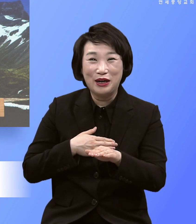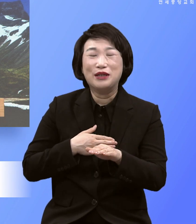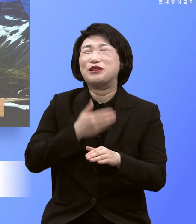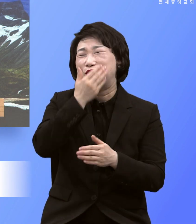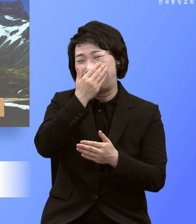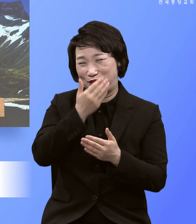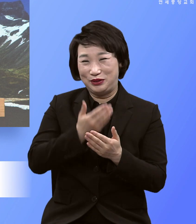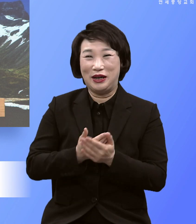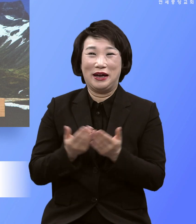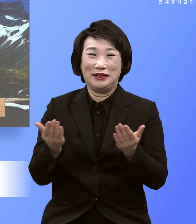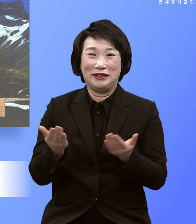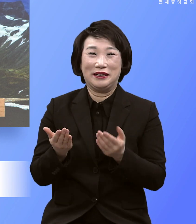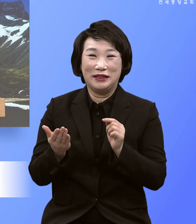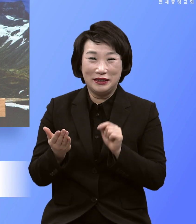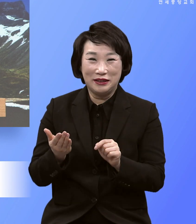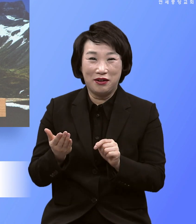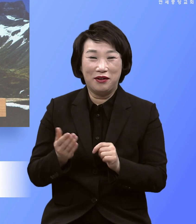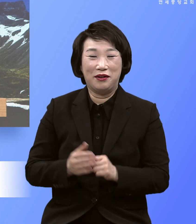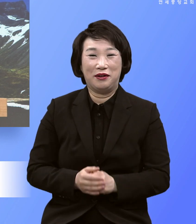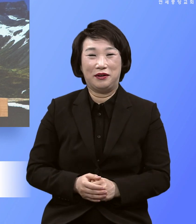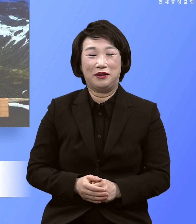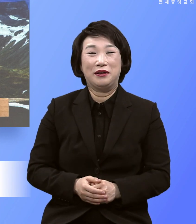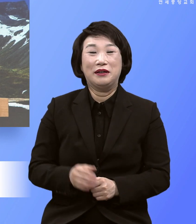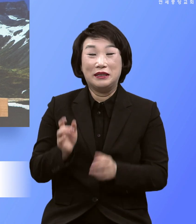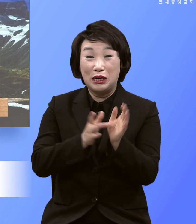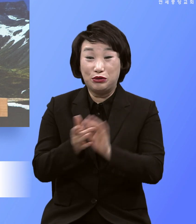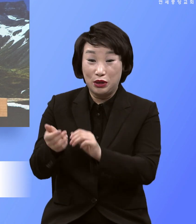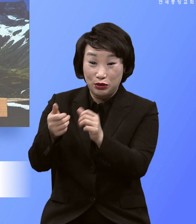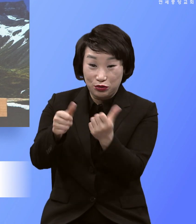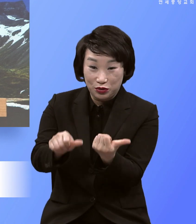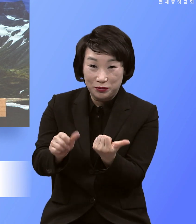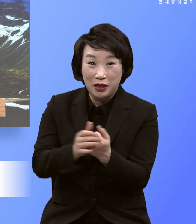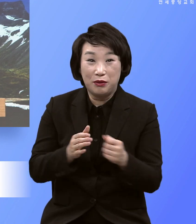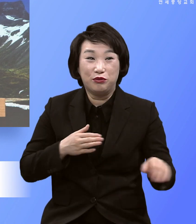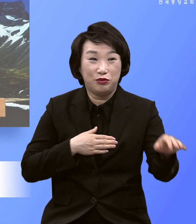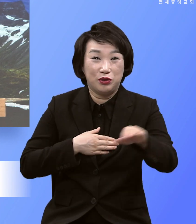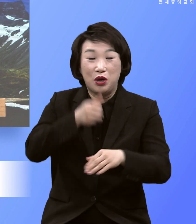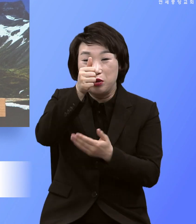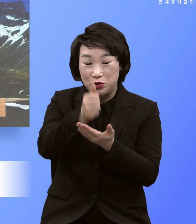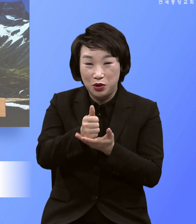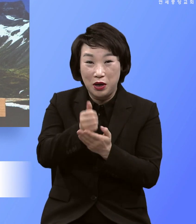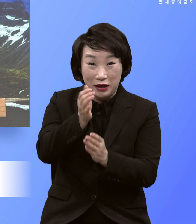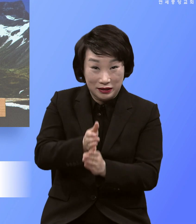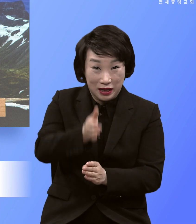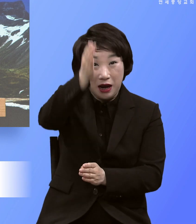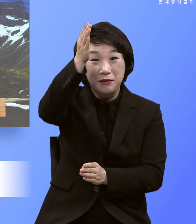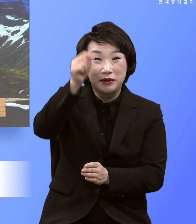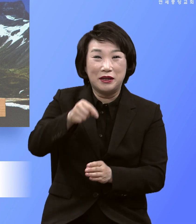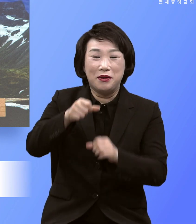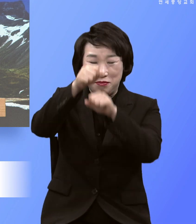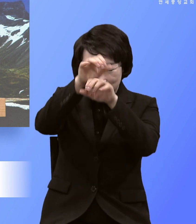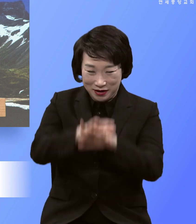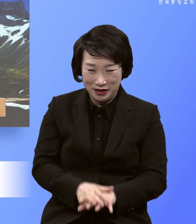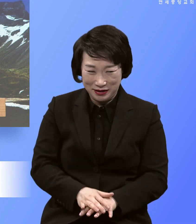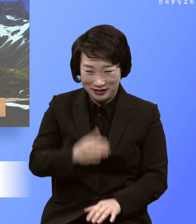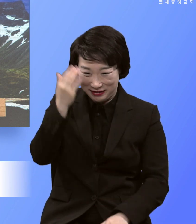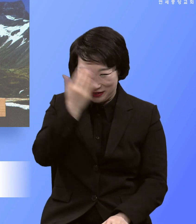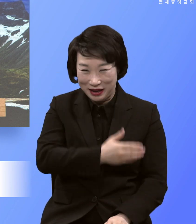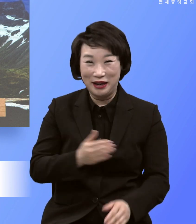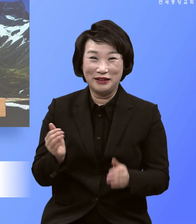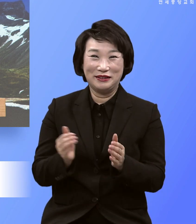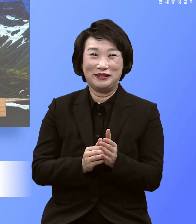위대한 역사, 그래서 그의 죽음으로 죄의 담은 흔적도 없이